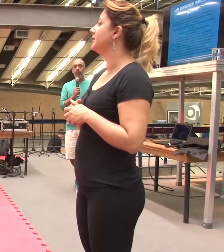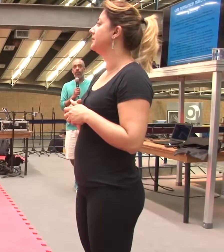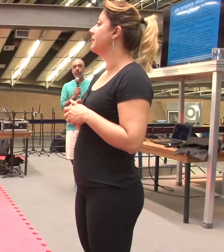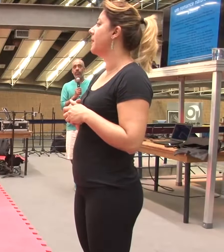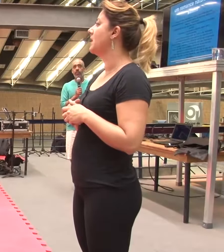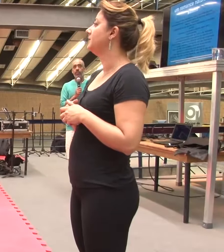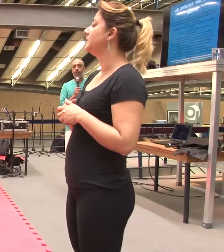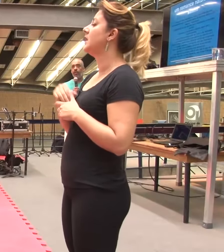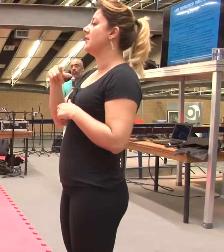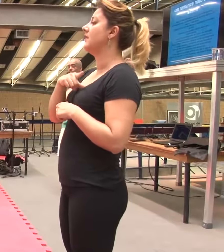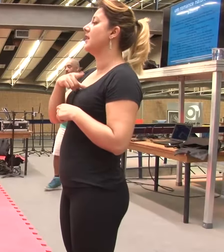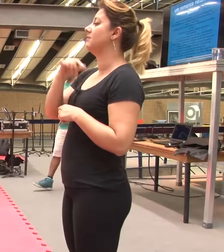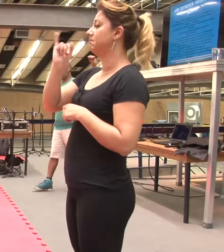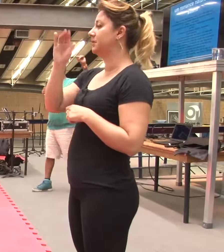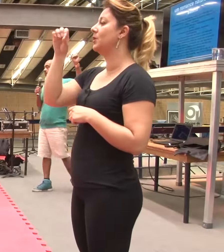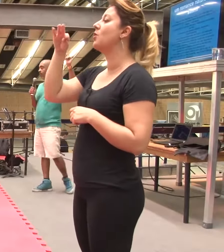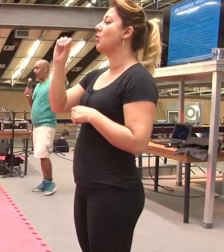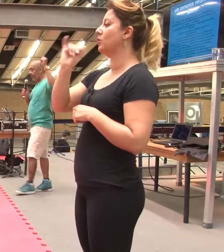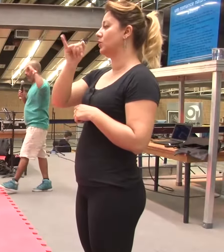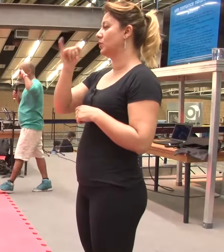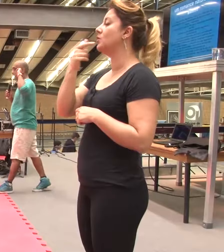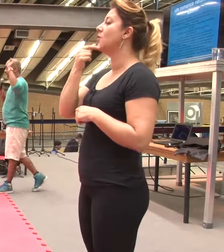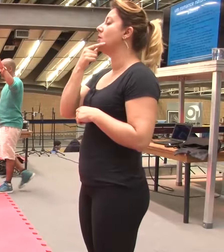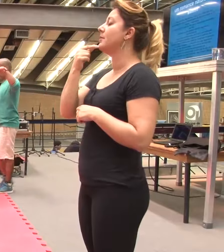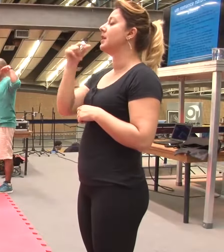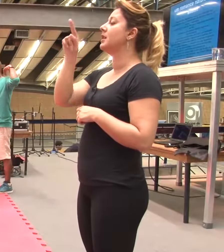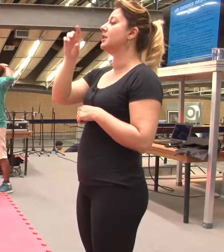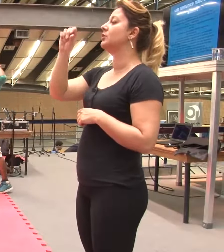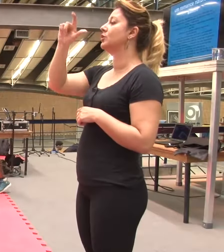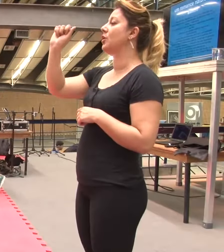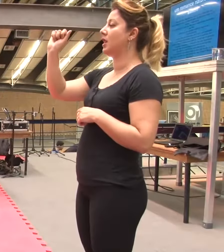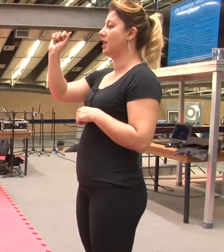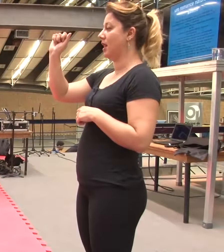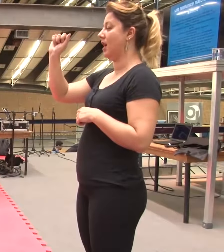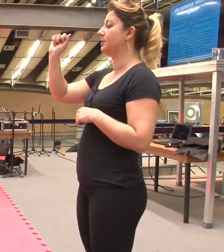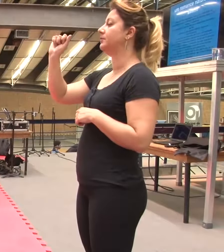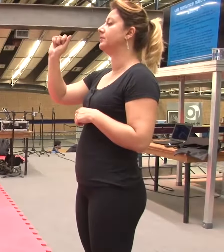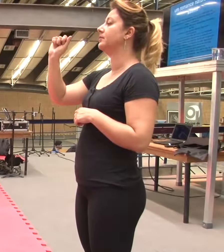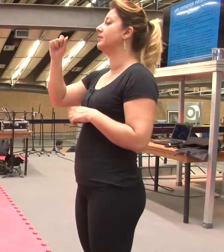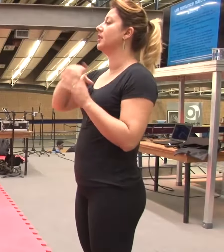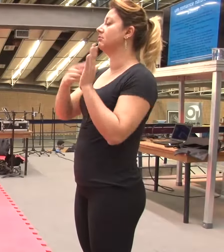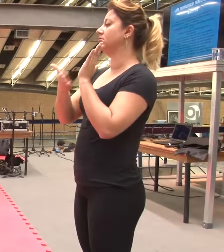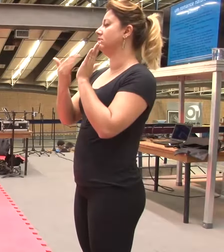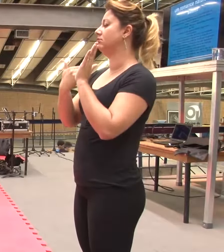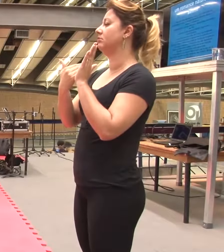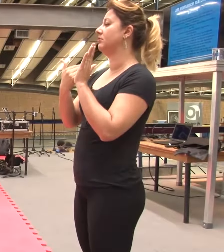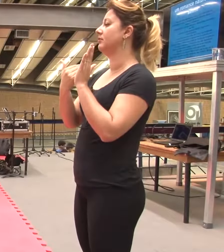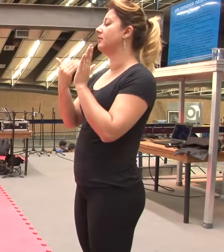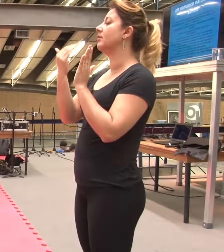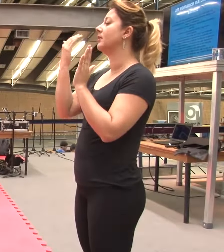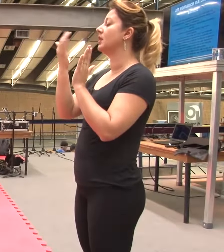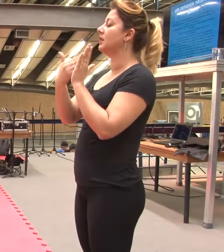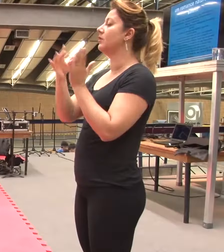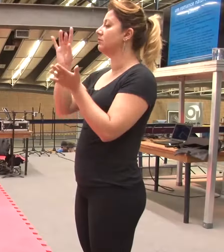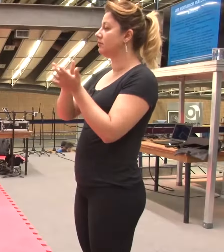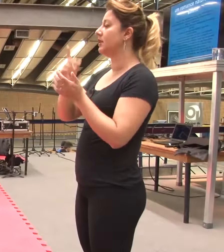Tem um conto do Zola, do Emílio Zola, né? Autor do Germinal, de tantas obras realistas e naturalistas